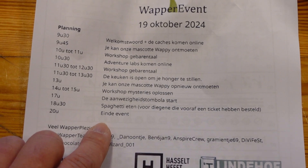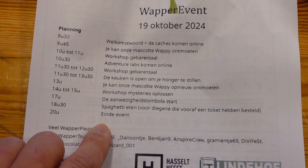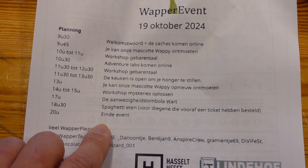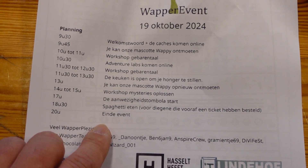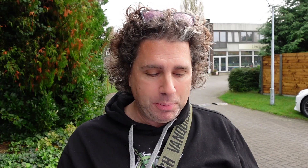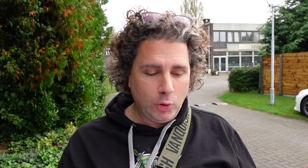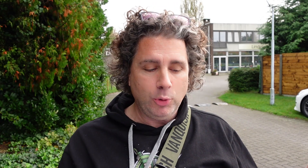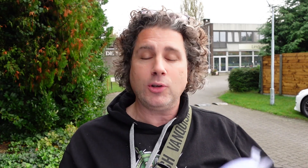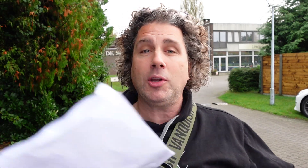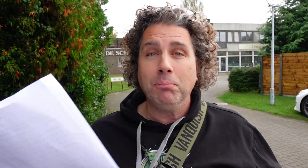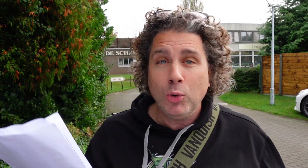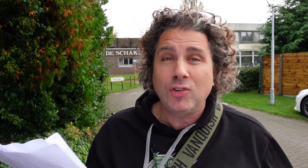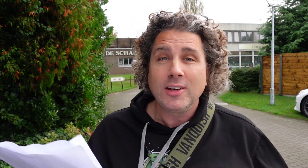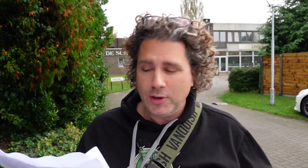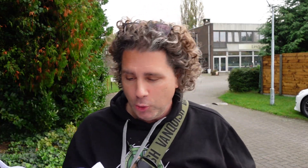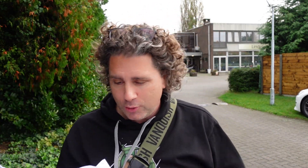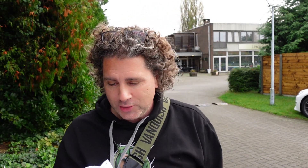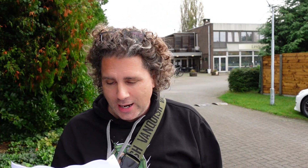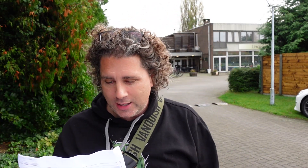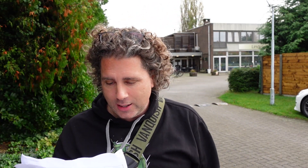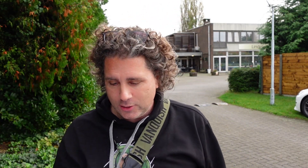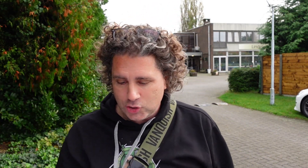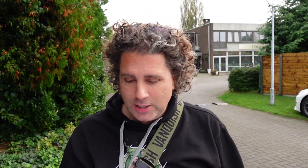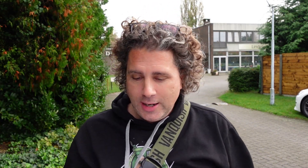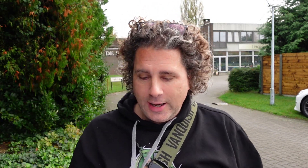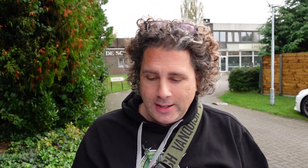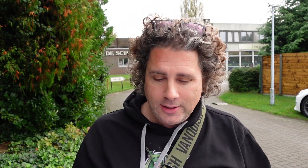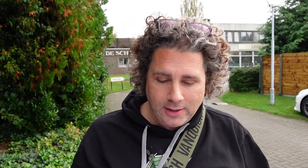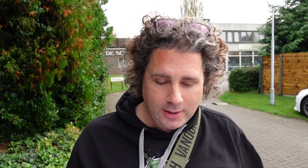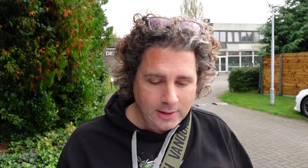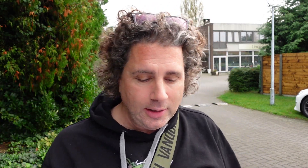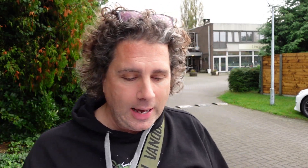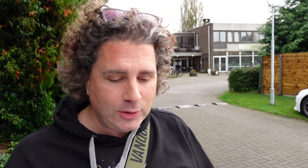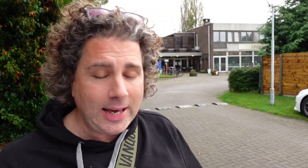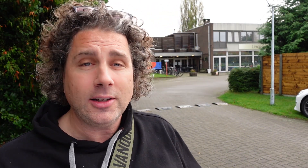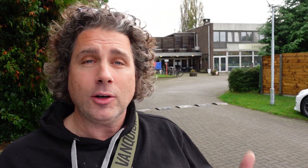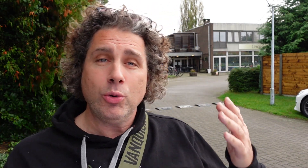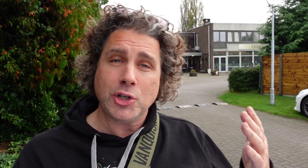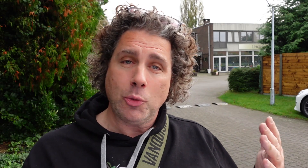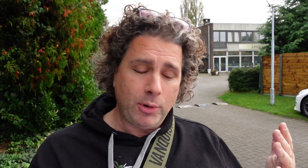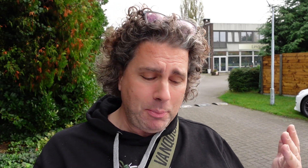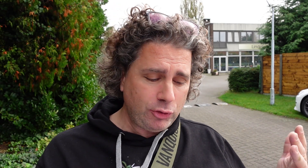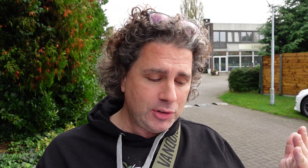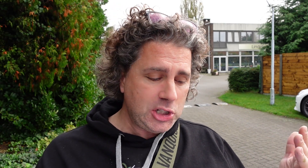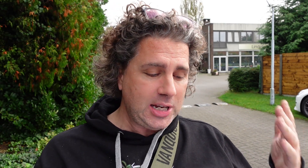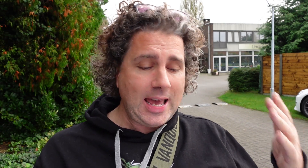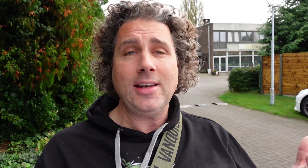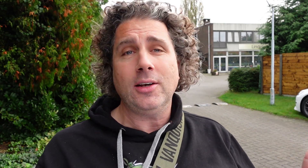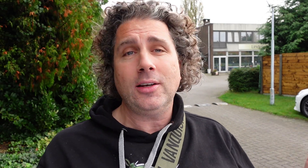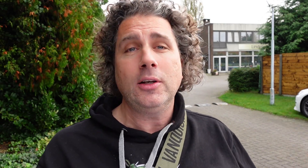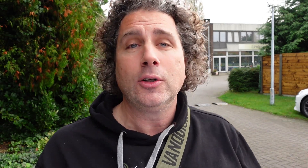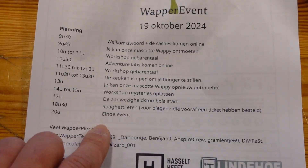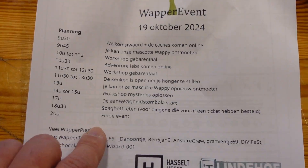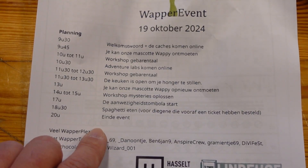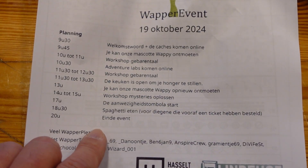wappie weer wappie ontmoeten dus dat moet wel lukken vandaag ergens en eh uiteindelijk een workshop Mo mysteries en